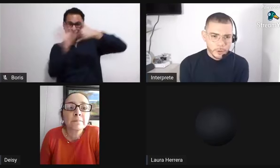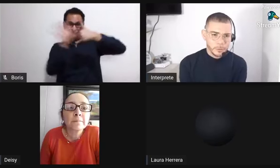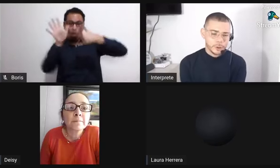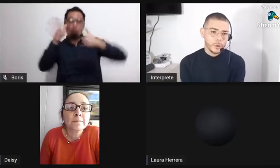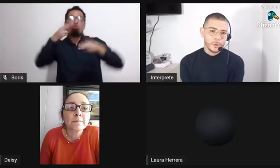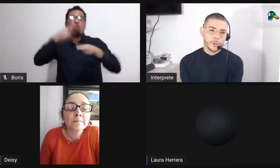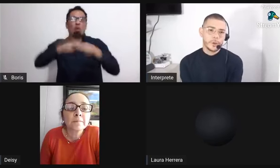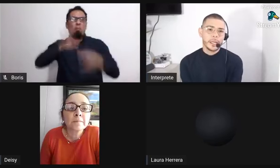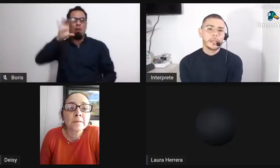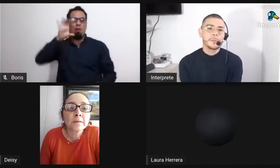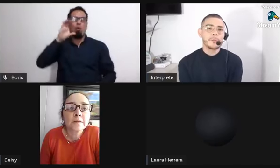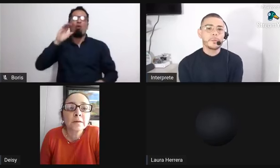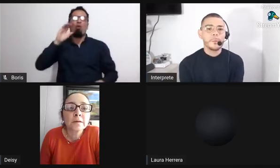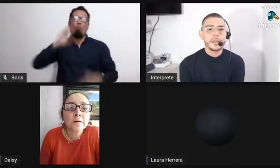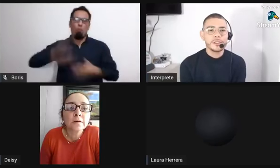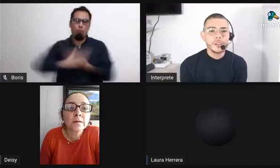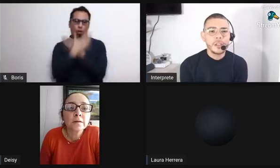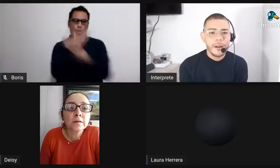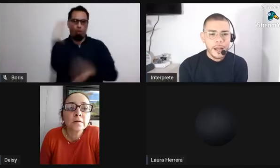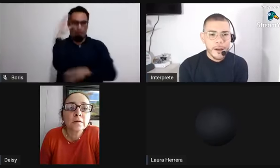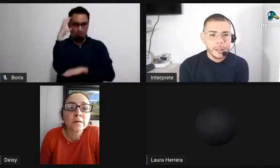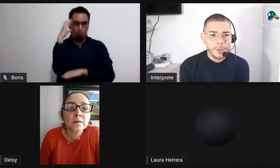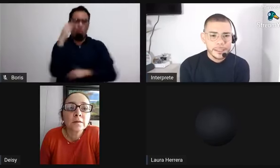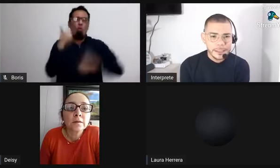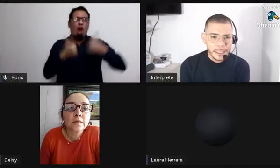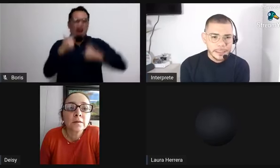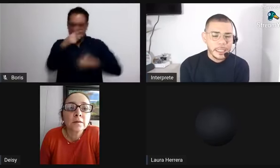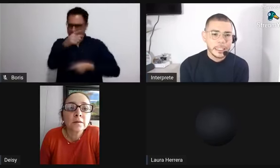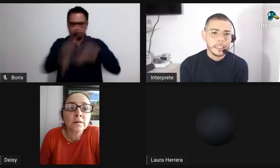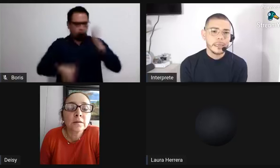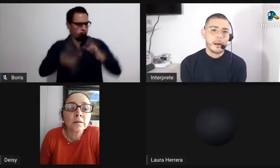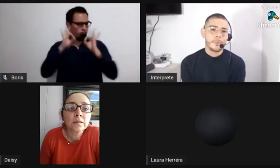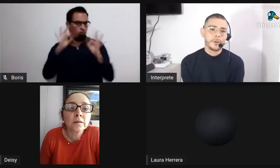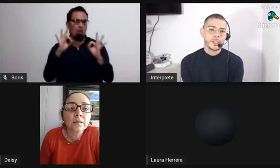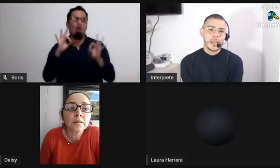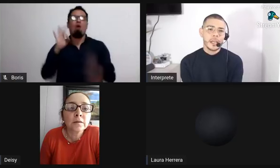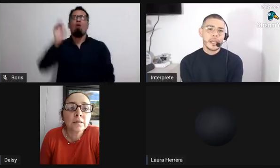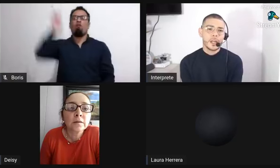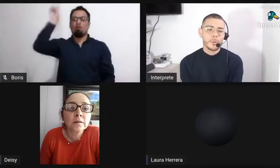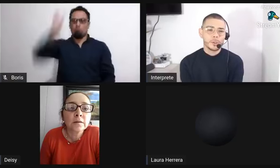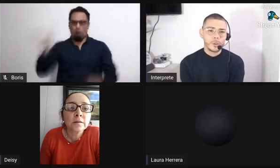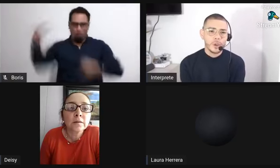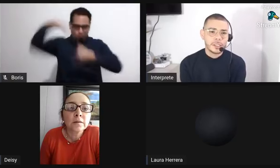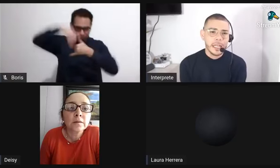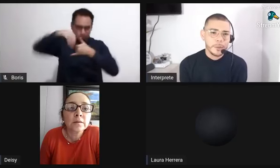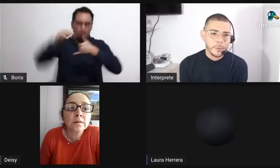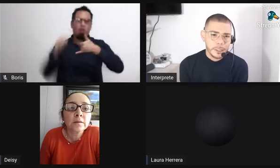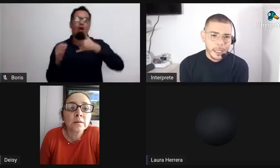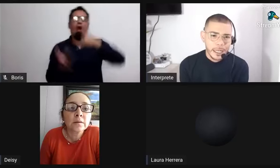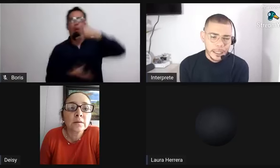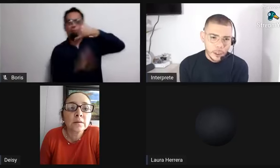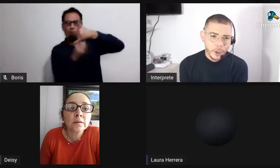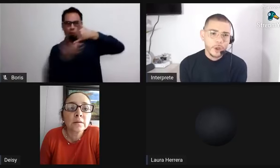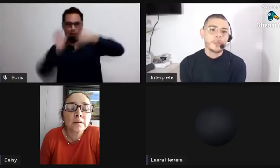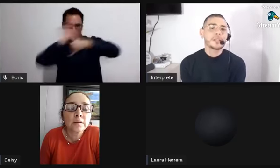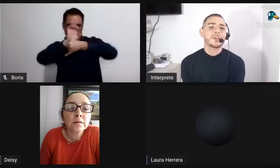mucho gusto. En el primer momento hablaba de una seña que le llamamos, como tú lo dices, la República de la Gran Colombia, en donde